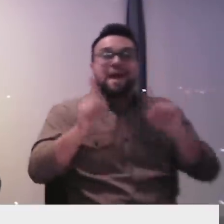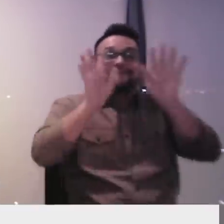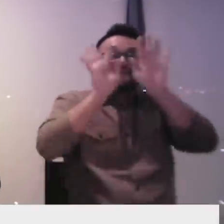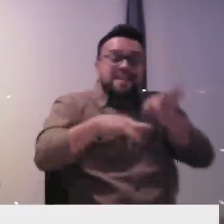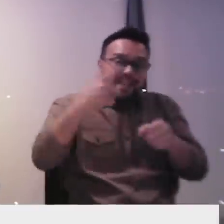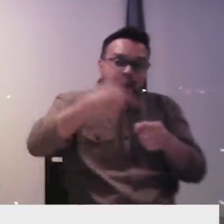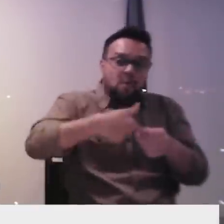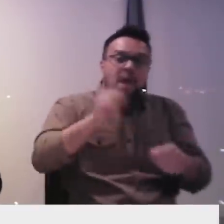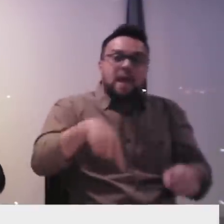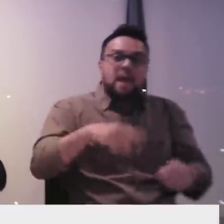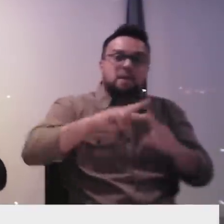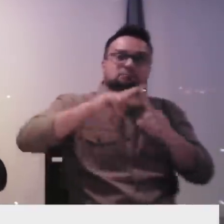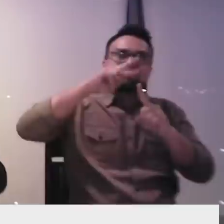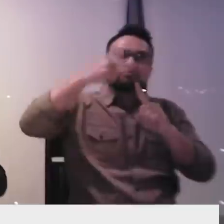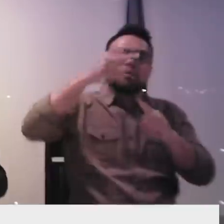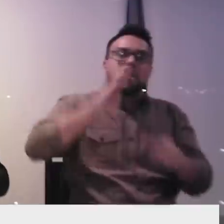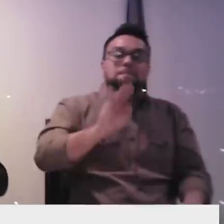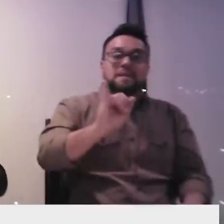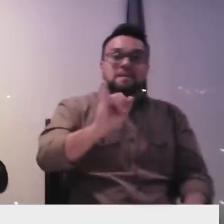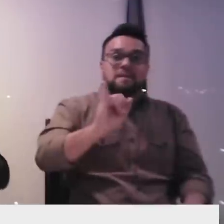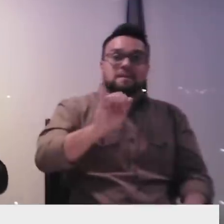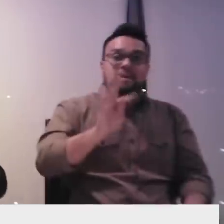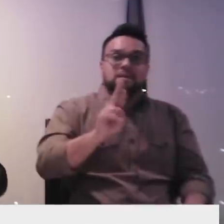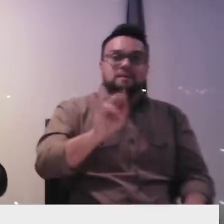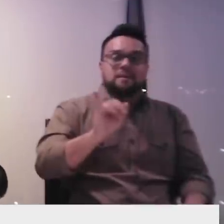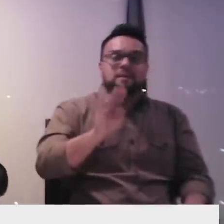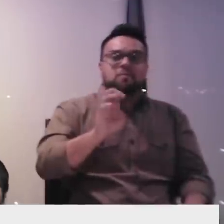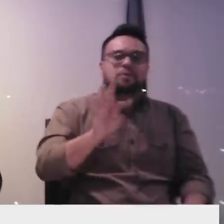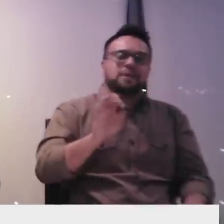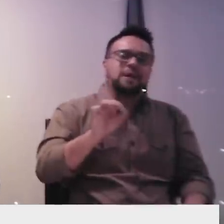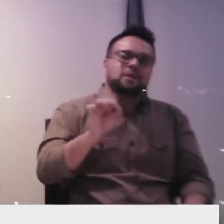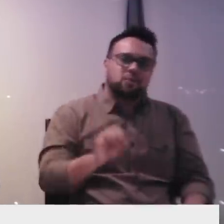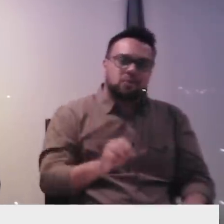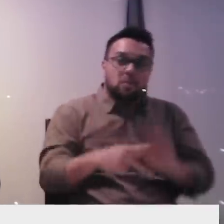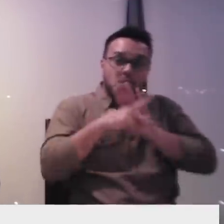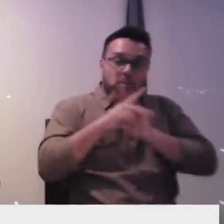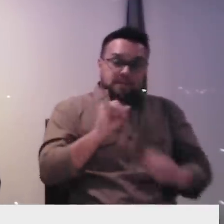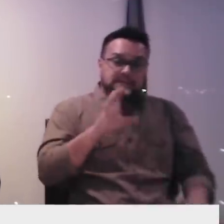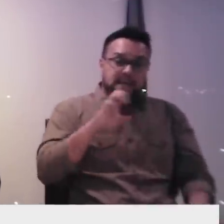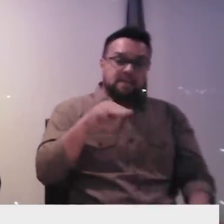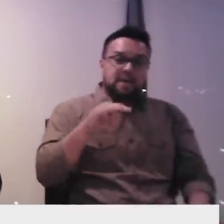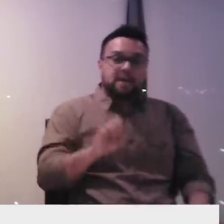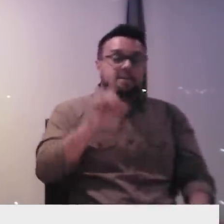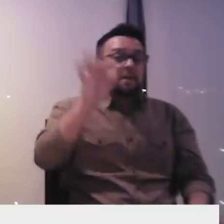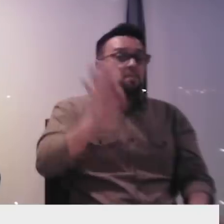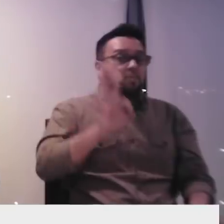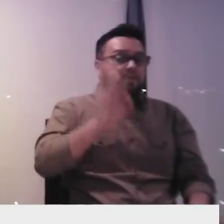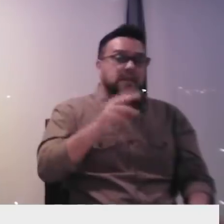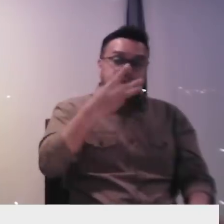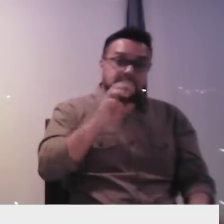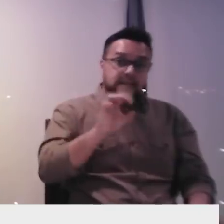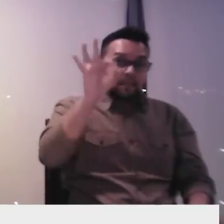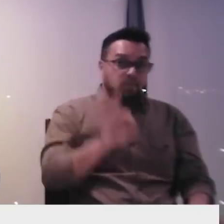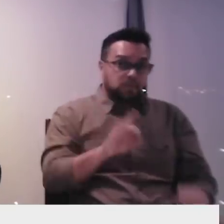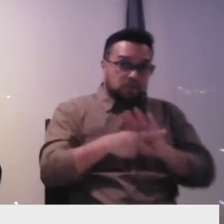é bitributado. É bitributado, inclusive, o próprio ICMS. O percentual, em média, 30%